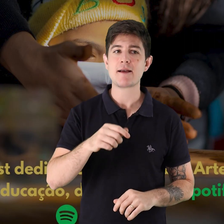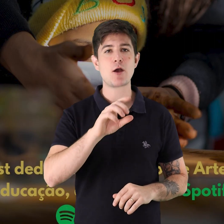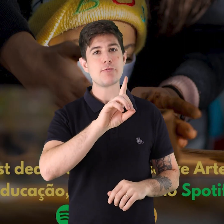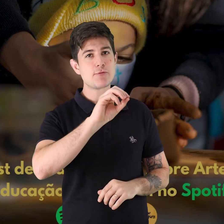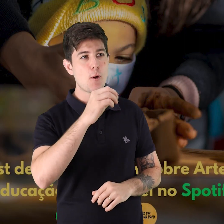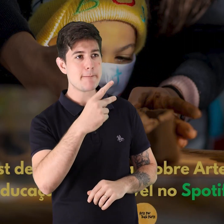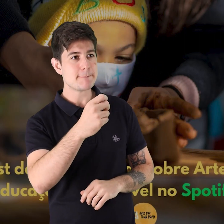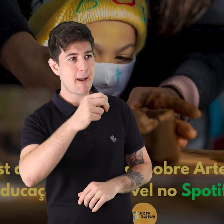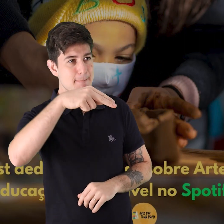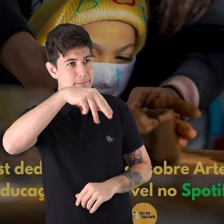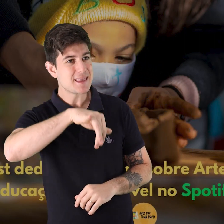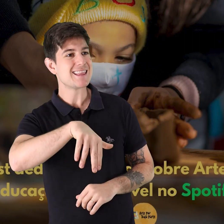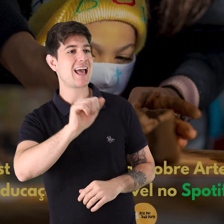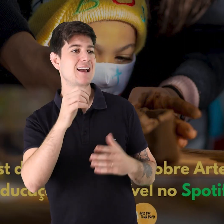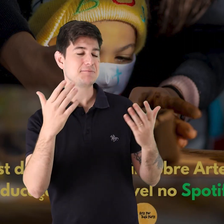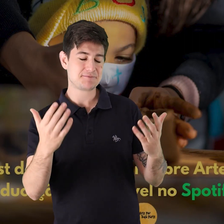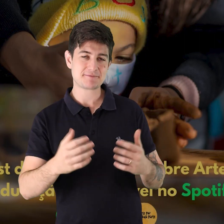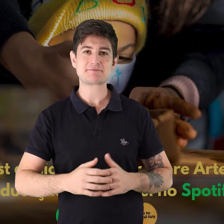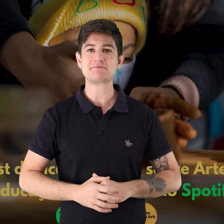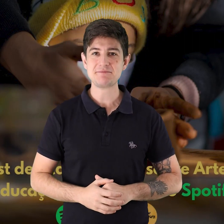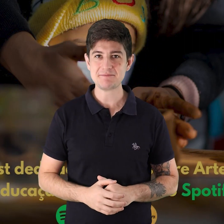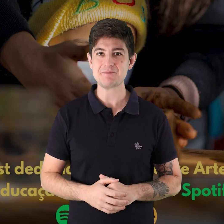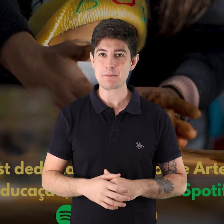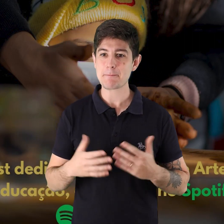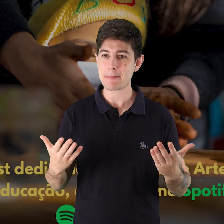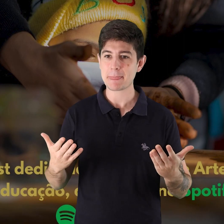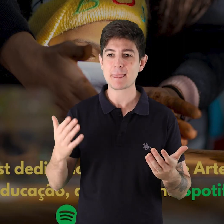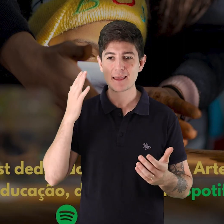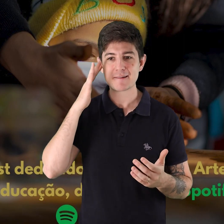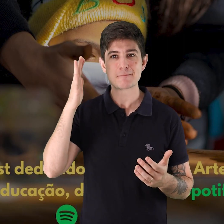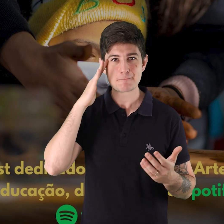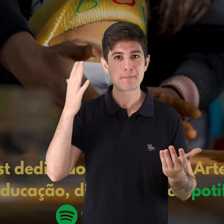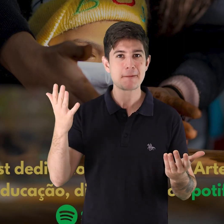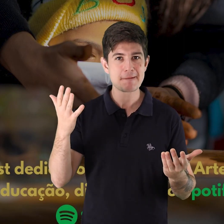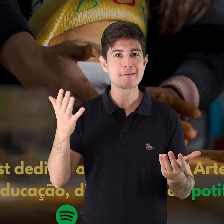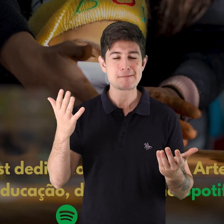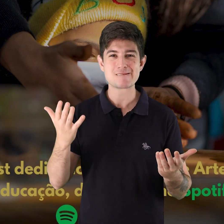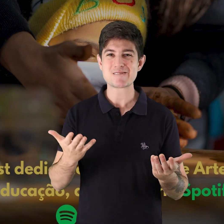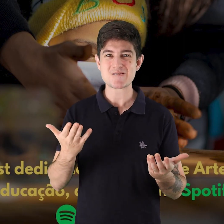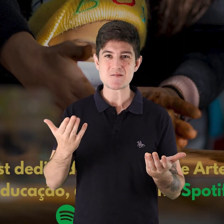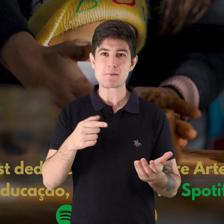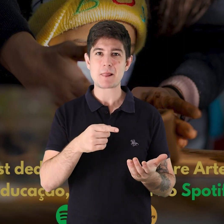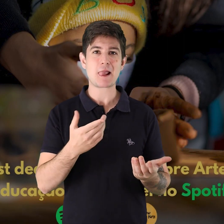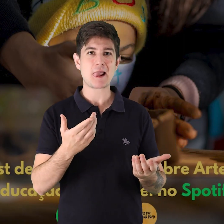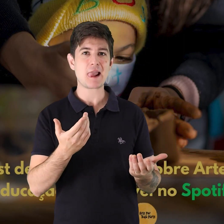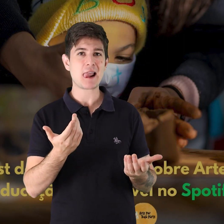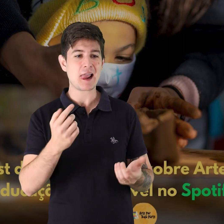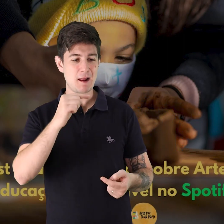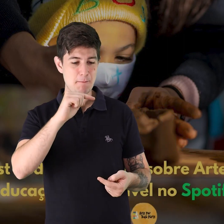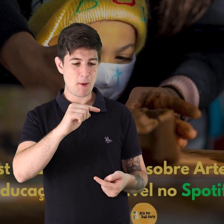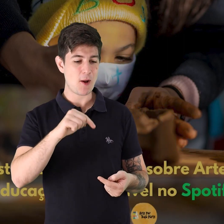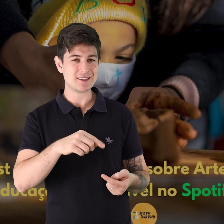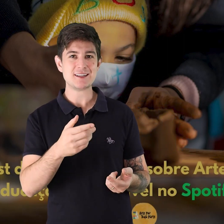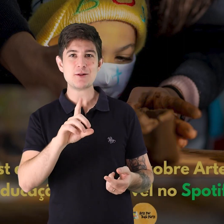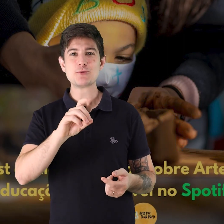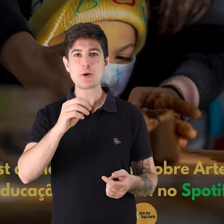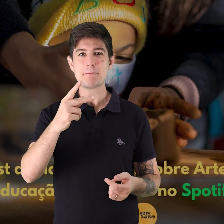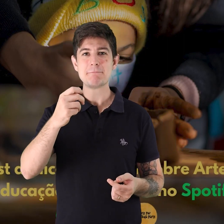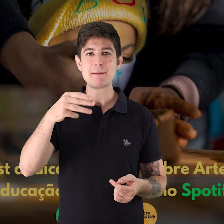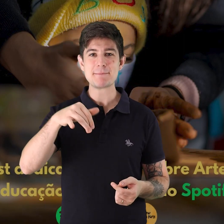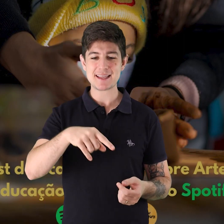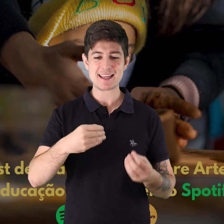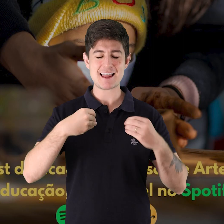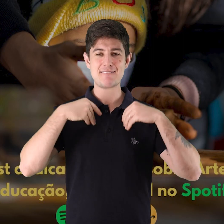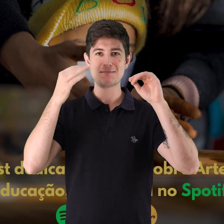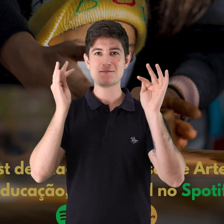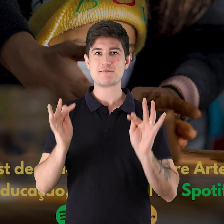da felicidade, a dopamina. Então, a gente precisava comprar ele de líquido para beber. É um potinho, né, da dopamina. Então, assim,